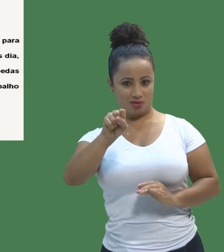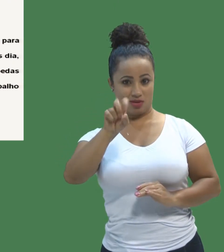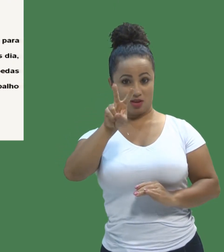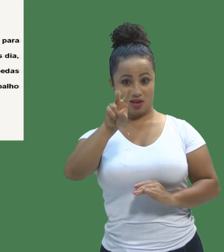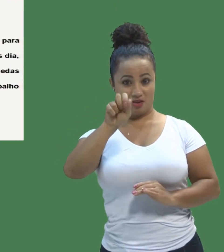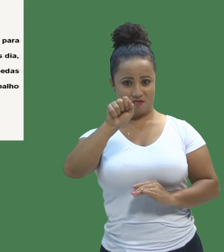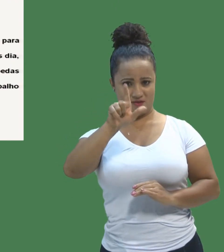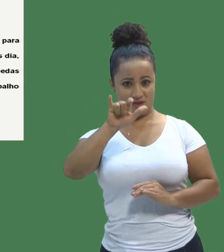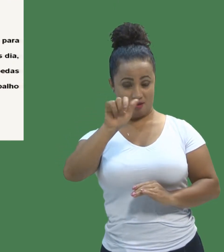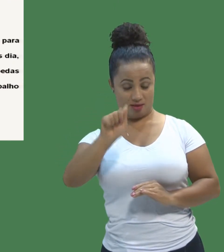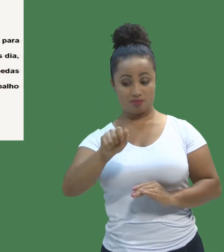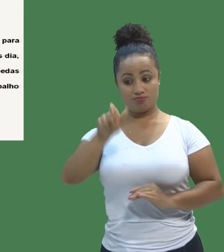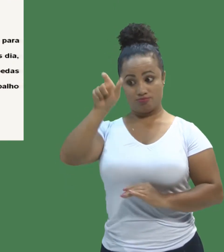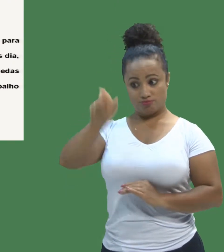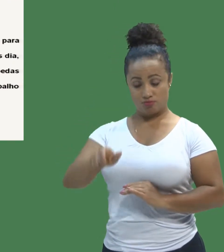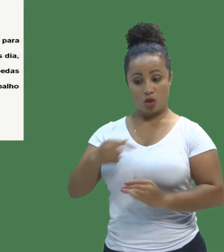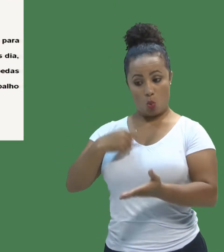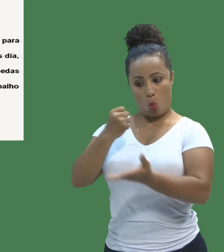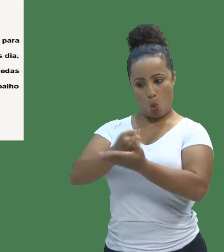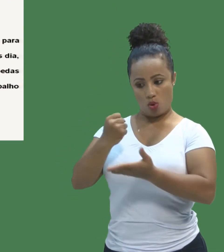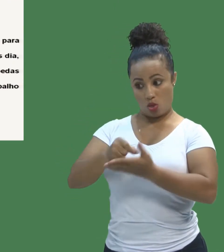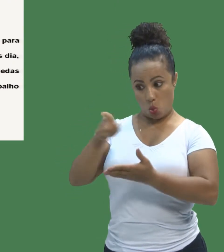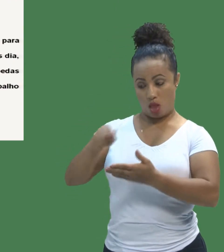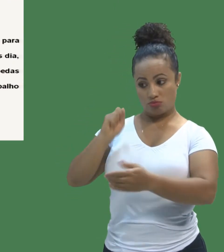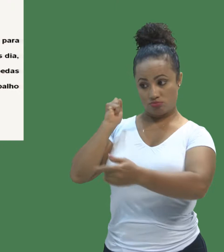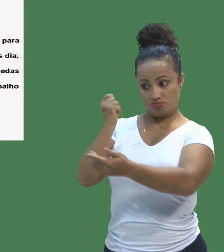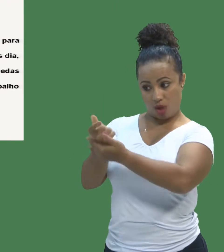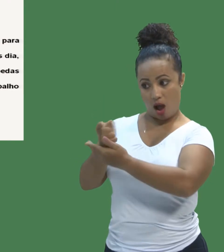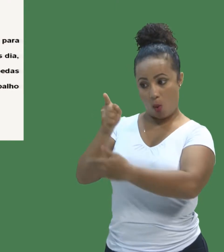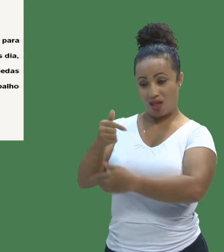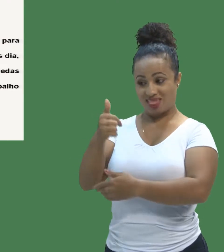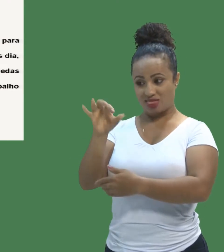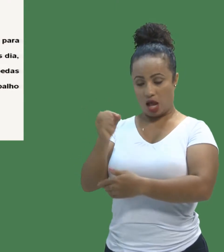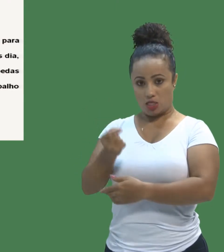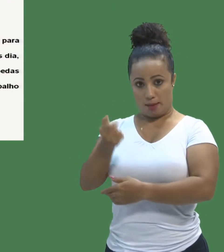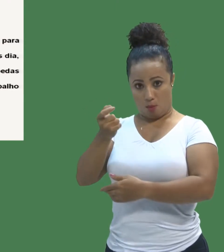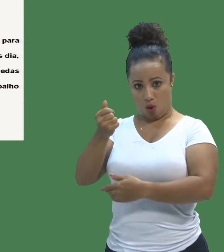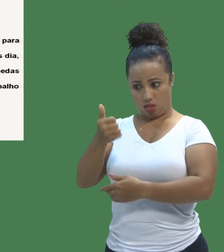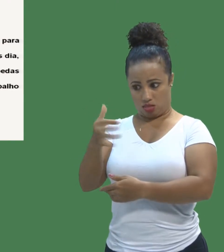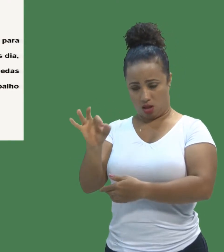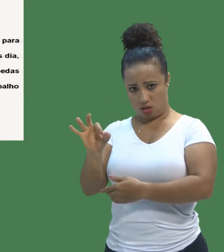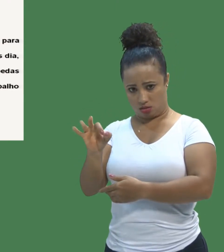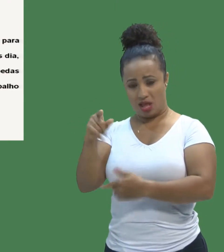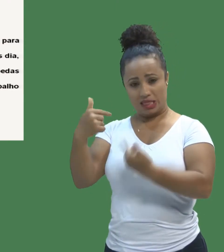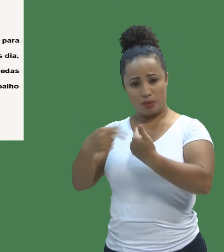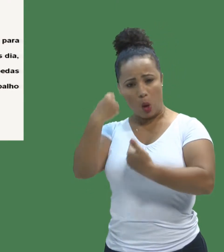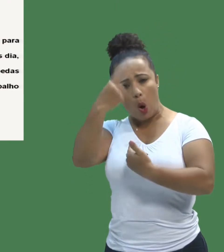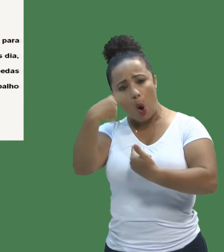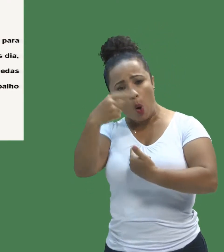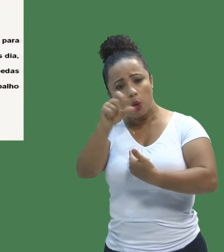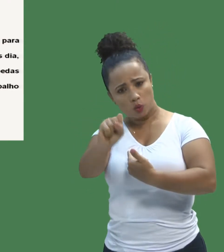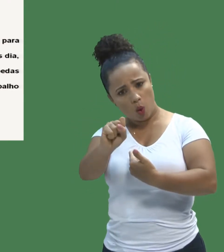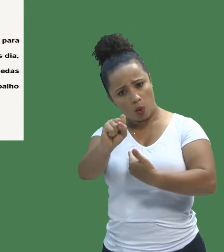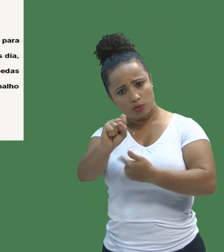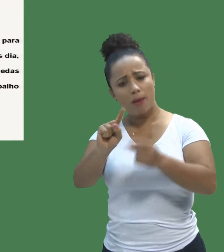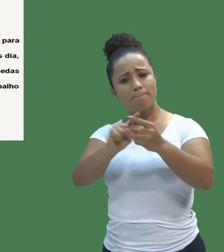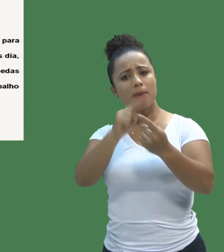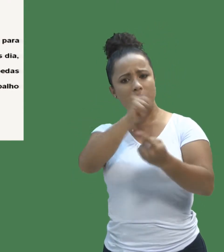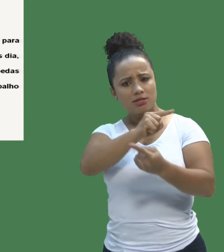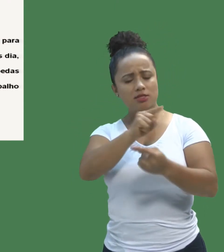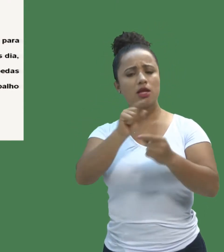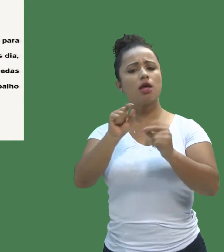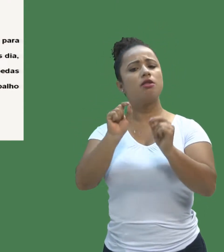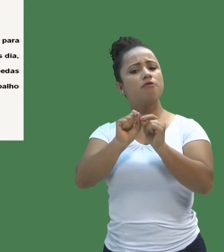é contratado por 10 moedas para trabalhar em uma jornada de 8 horas por dia. Mas ele